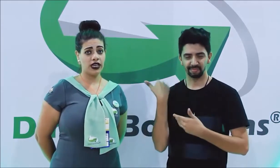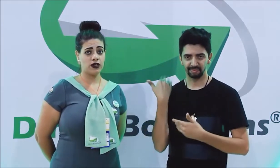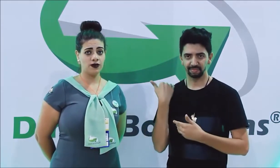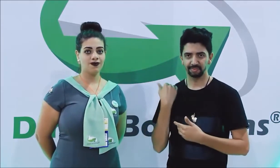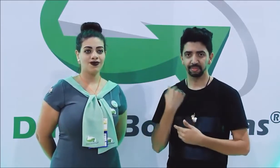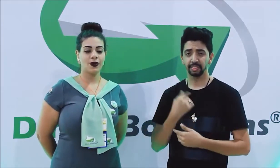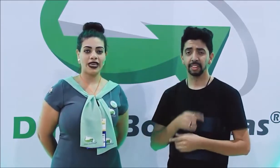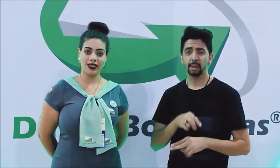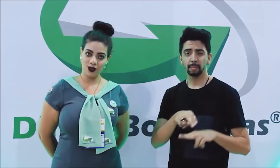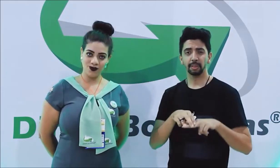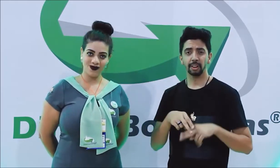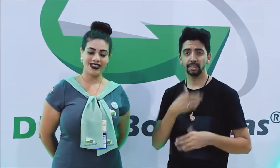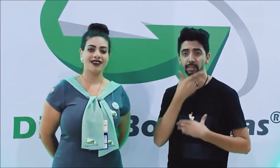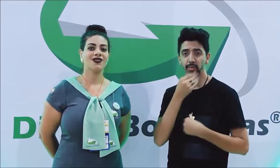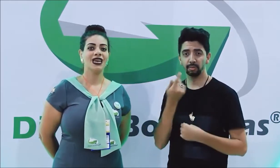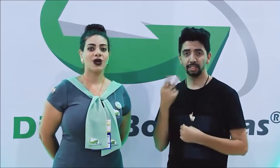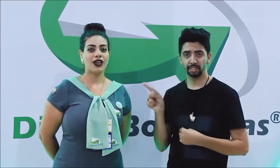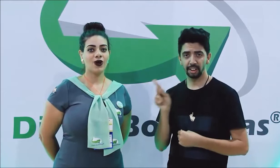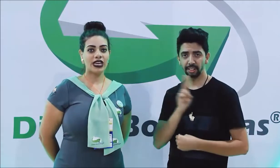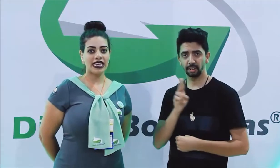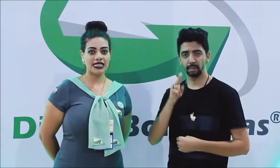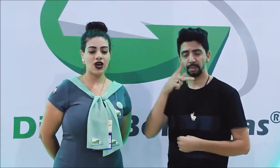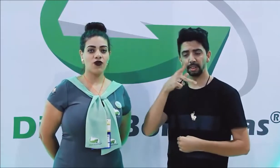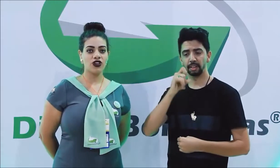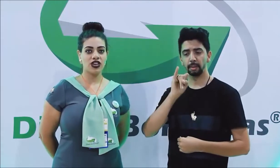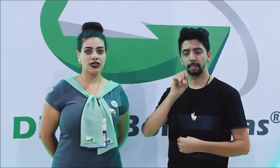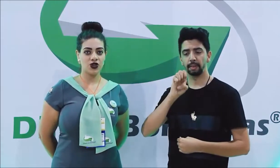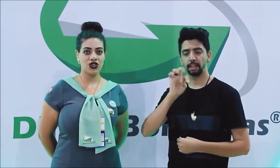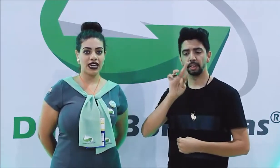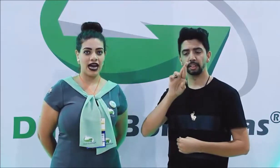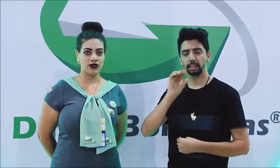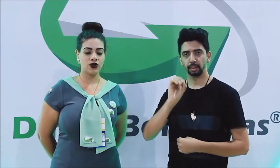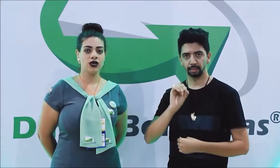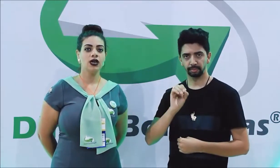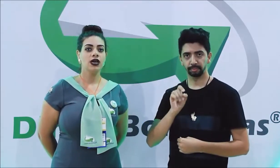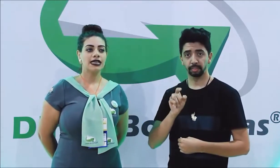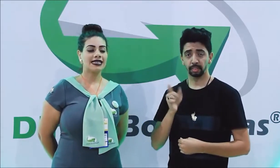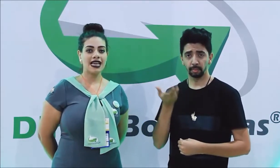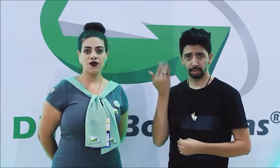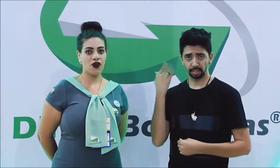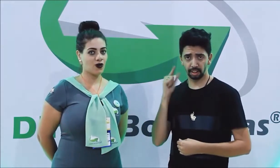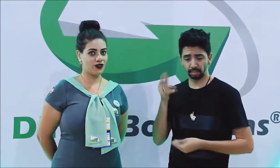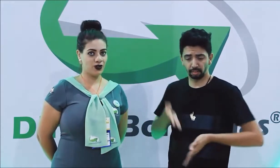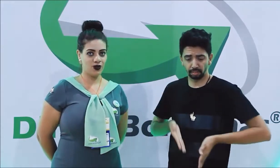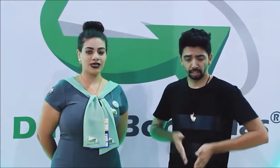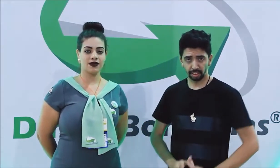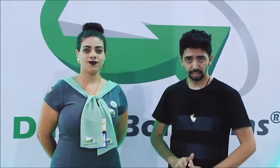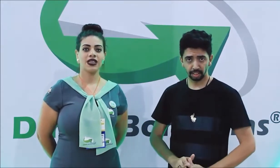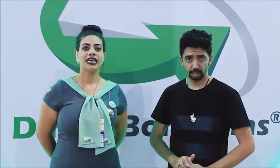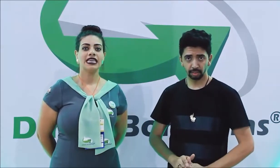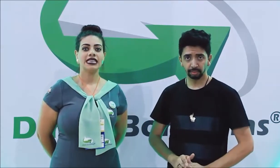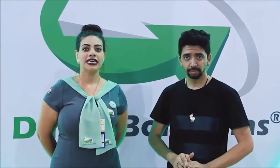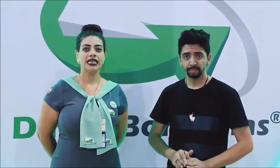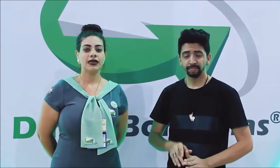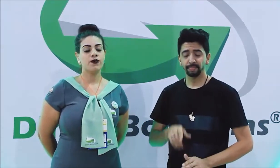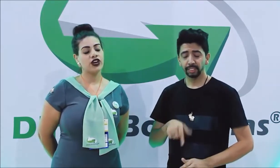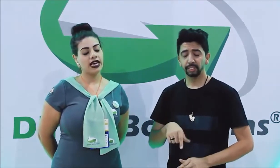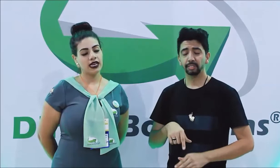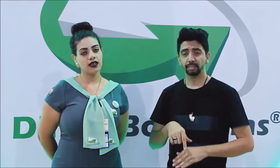filho, Pietro. Logo que nasceu, foi diagnosticado sem foco de luz. E foi aí que